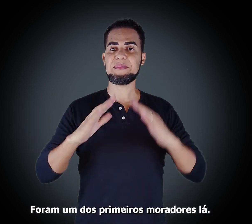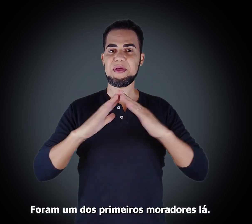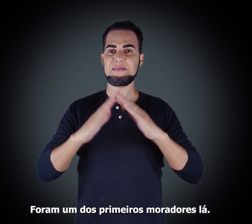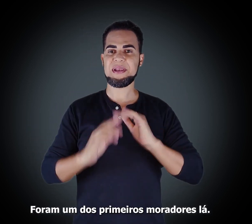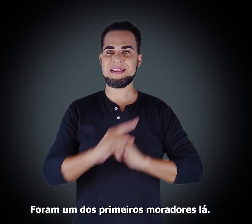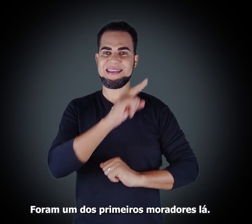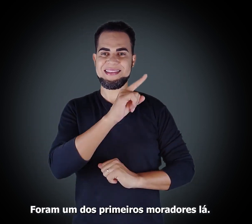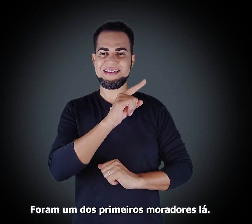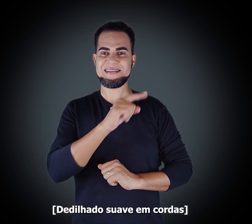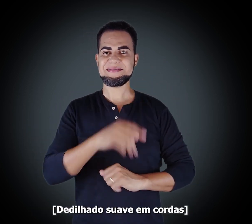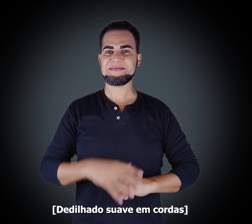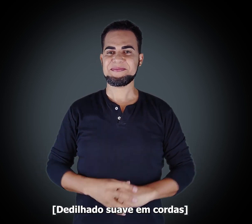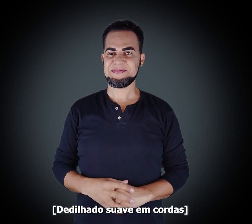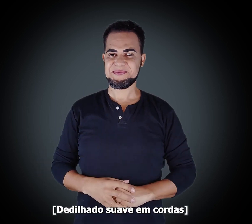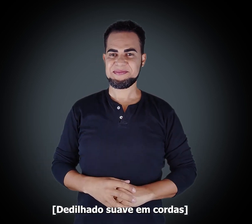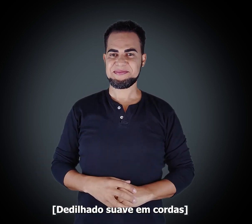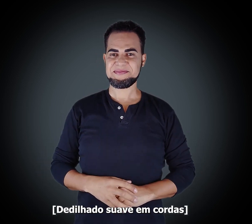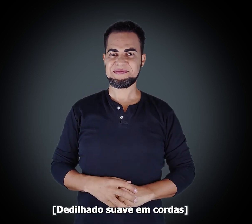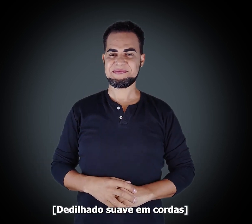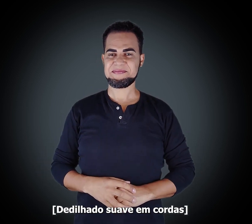moradores lá.